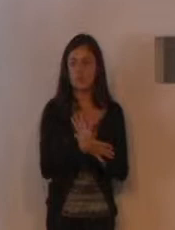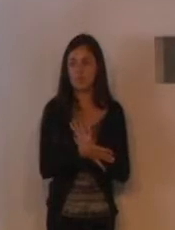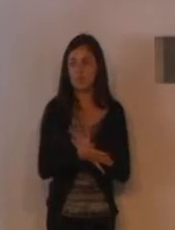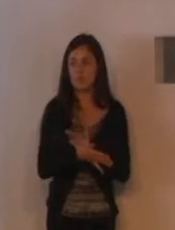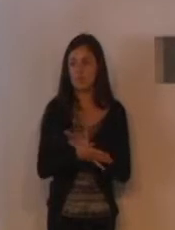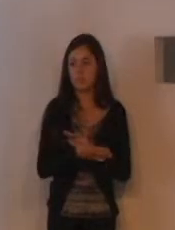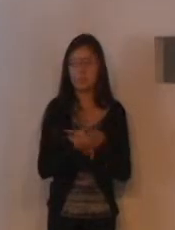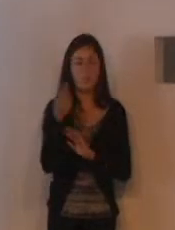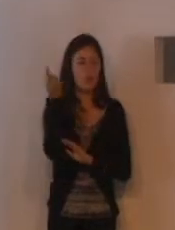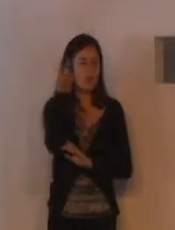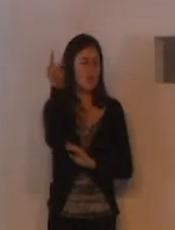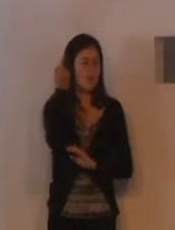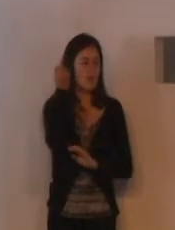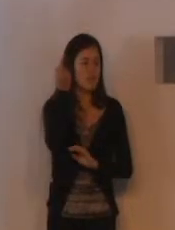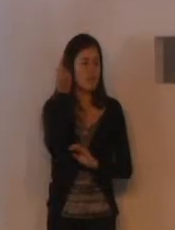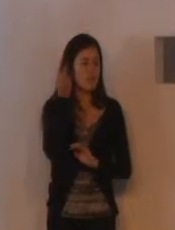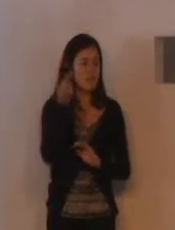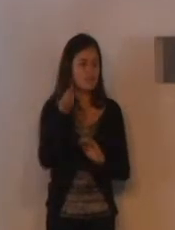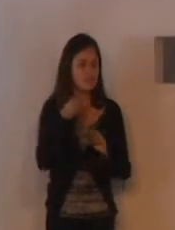los voy a juntar